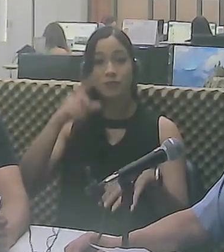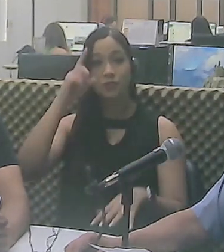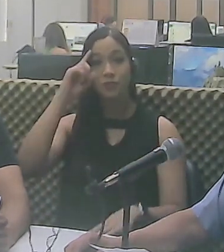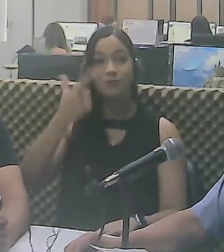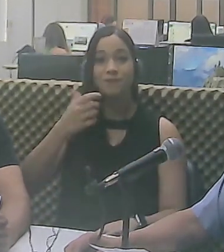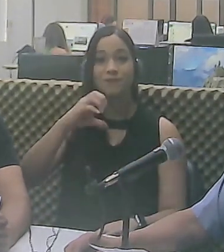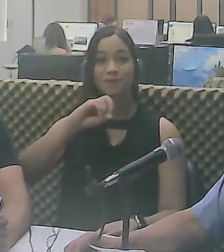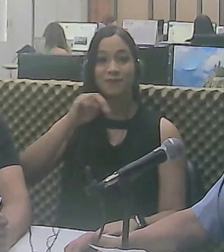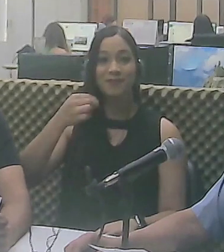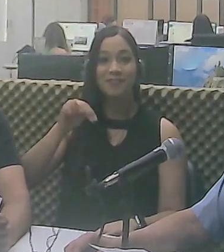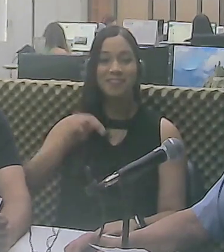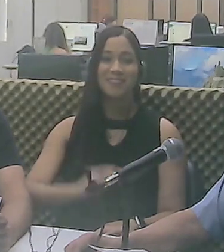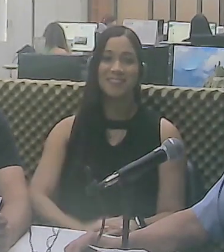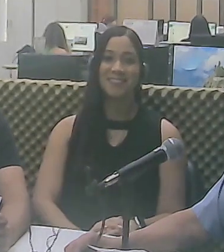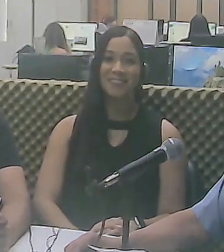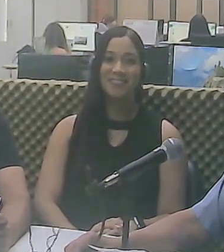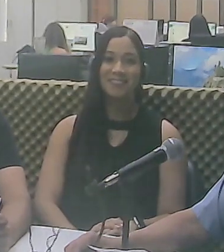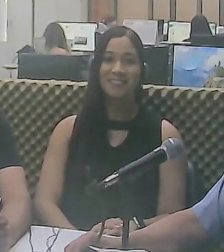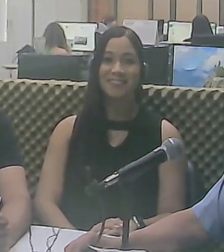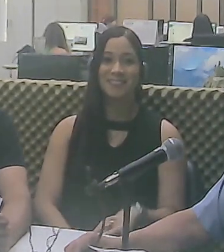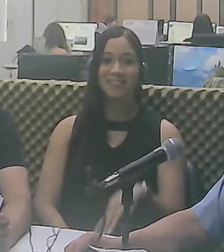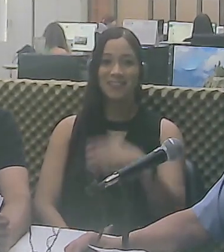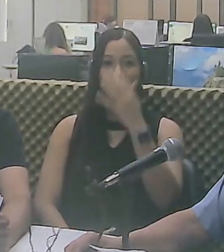29 de Novembro